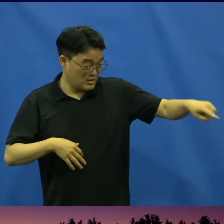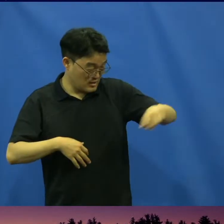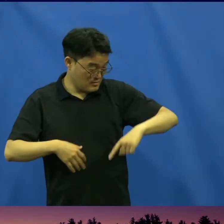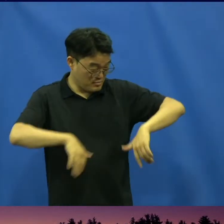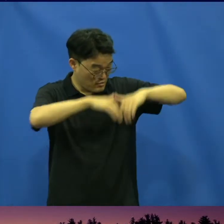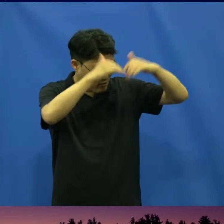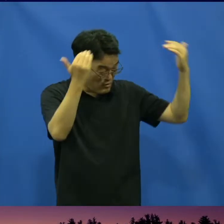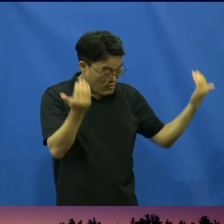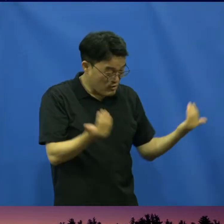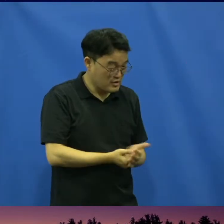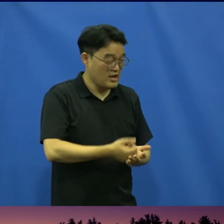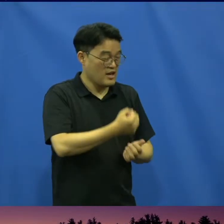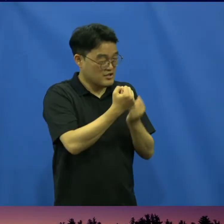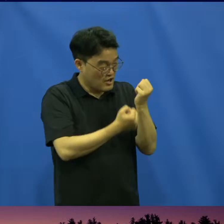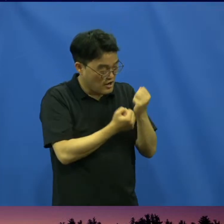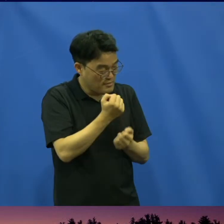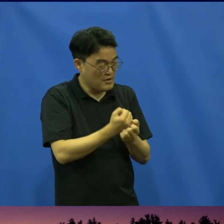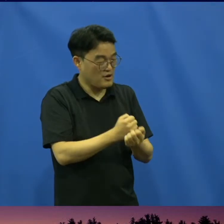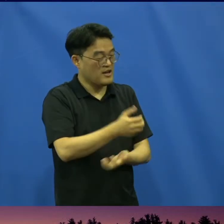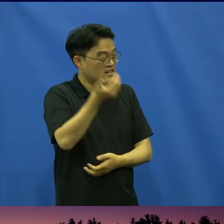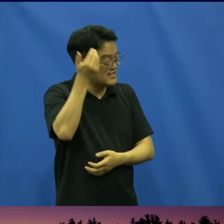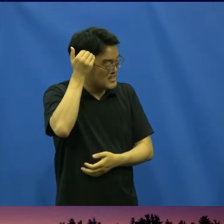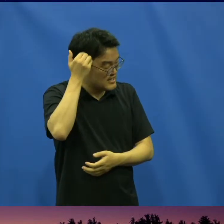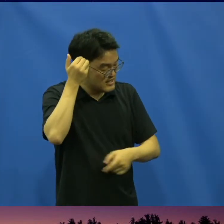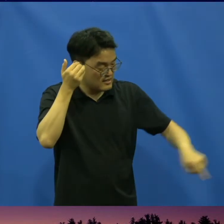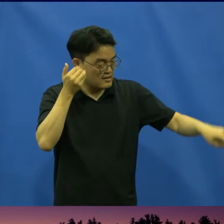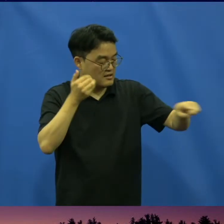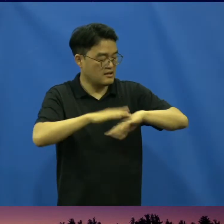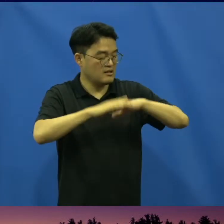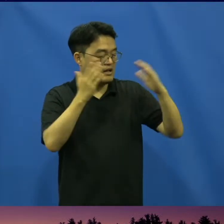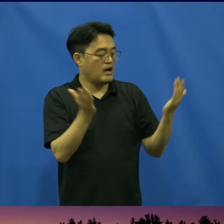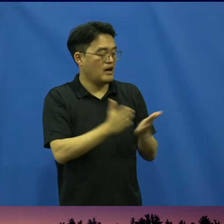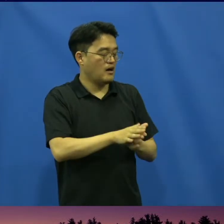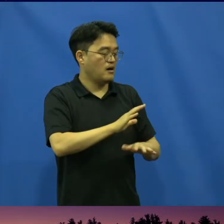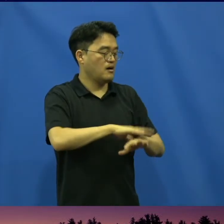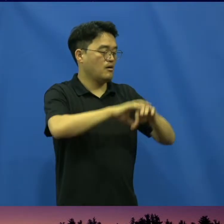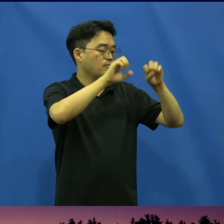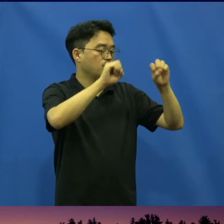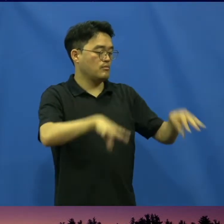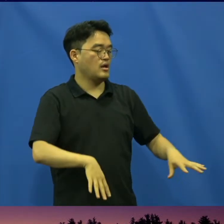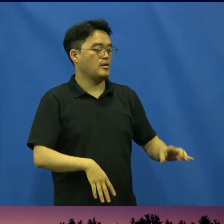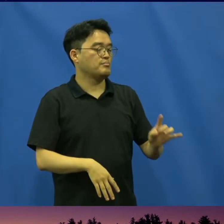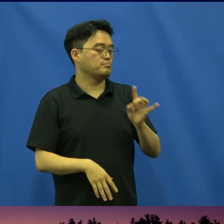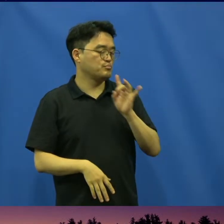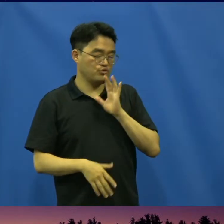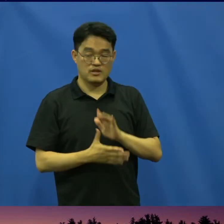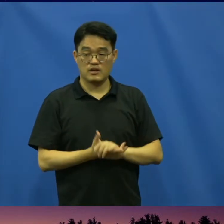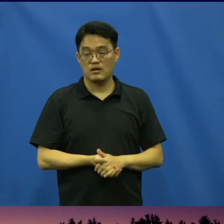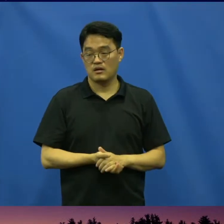공부를 많이 했는데 어리석은 행동으로 실수하는 사람들이 많습니다. 그런 사람은 우리는 뭐라고 해야 하나? 헛똑똑이라고.